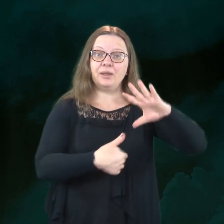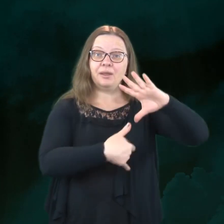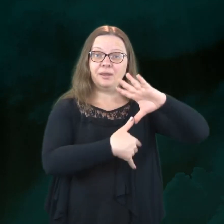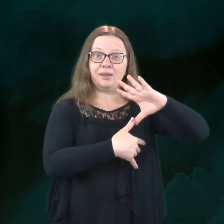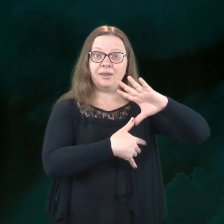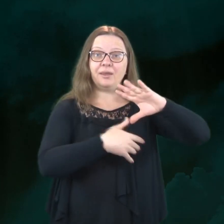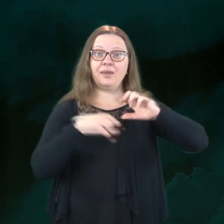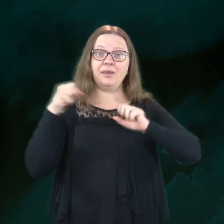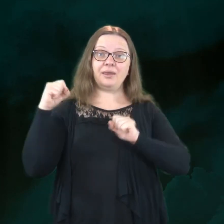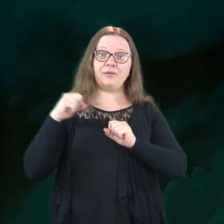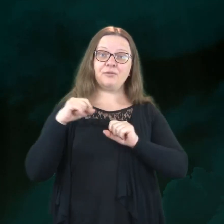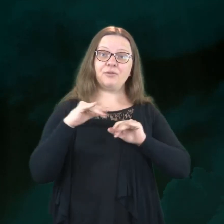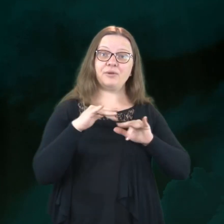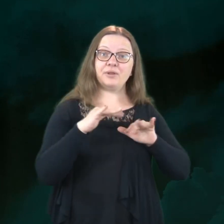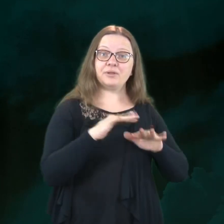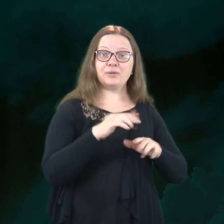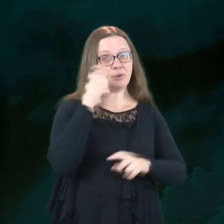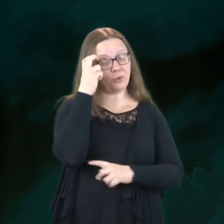e não só isso,